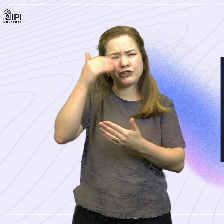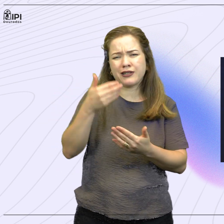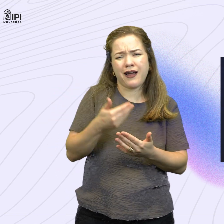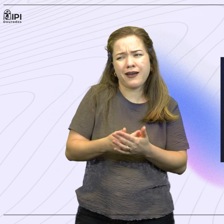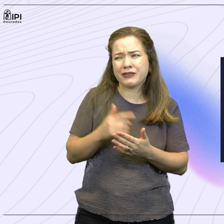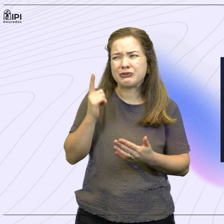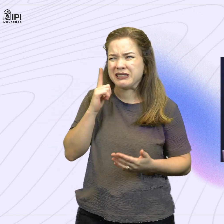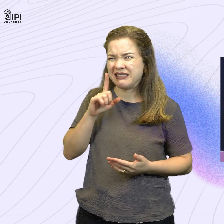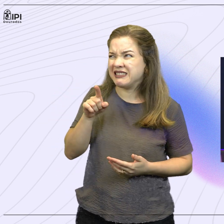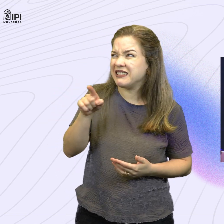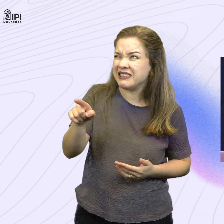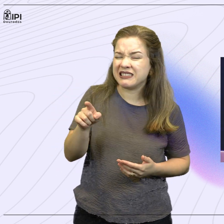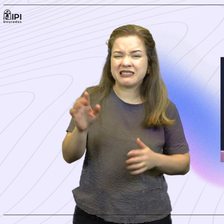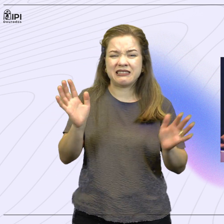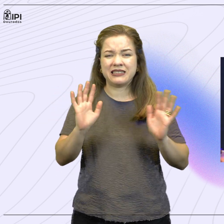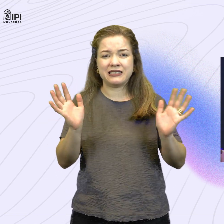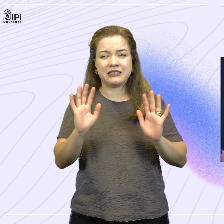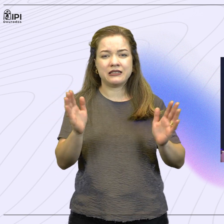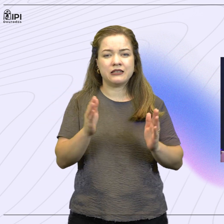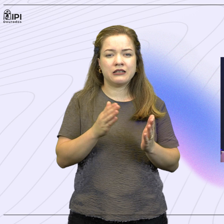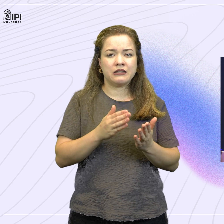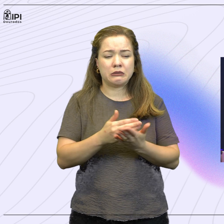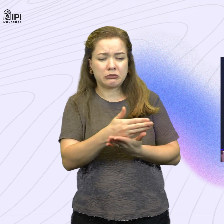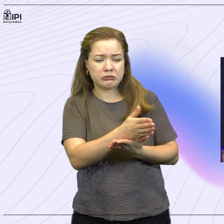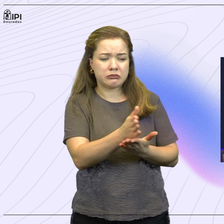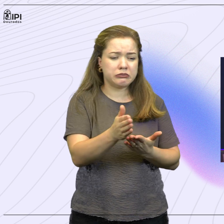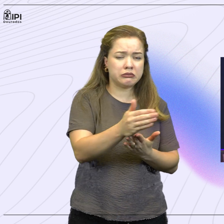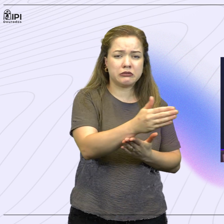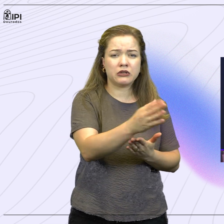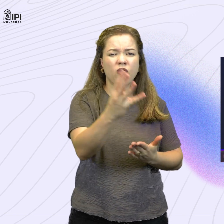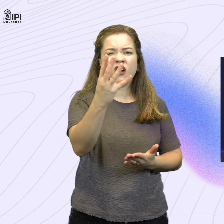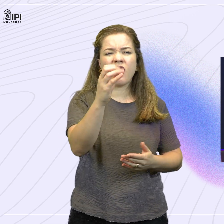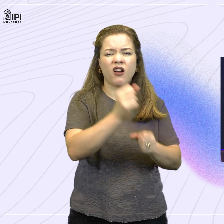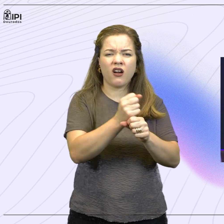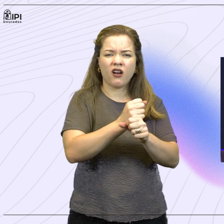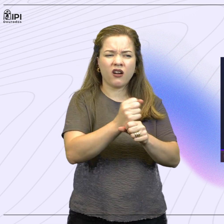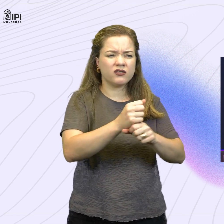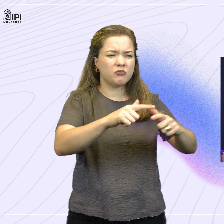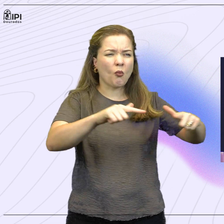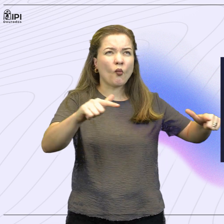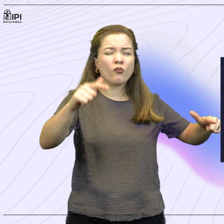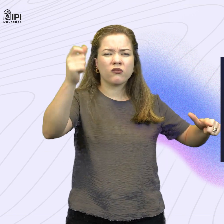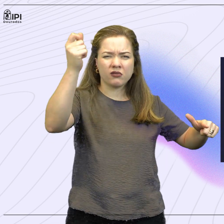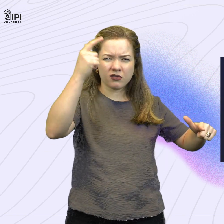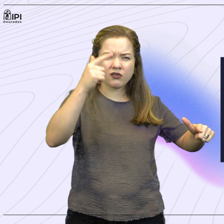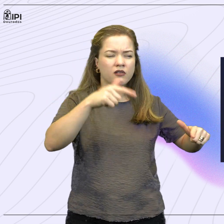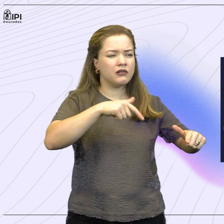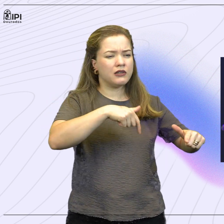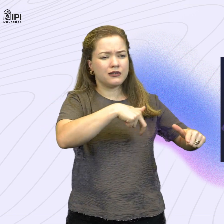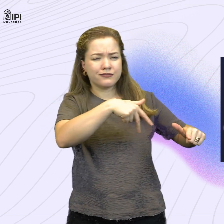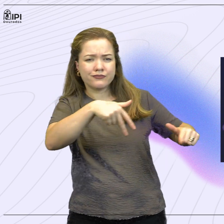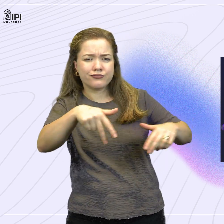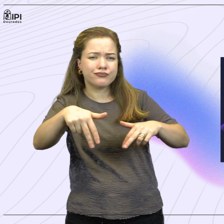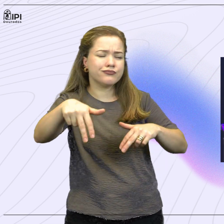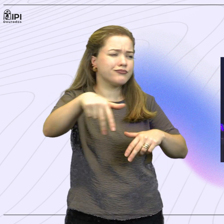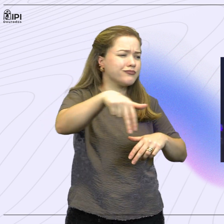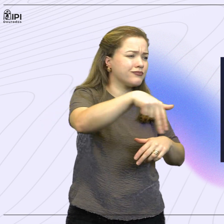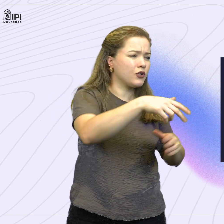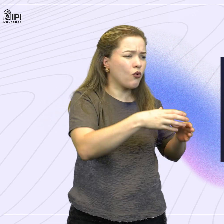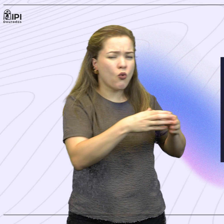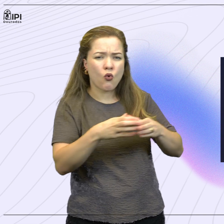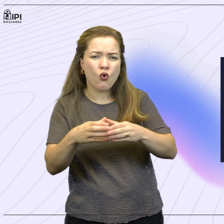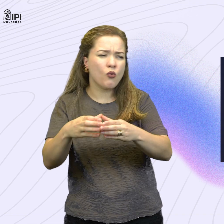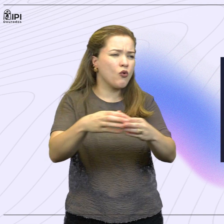e se perderam no deserto, e ficaram 40 anos no deserto, andando para um lado para o outro, e não entraram na terra prometida.